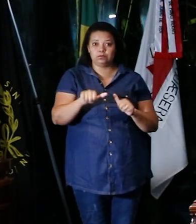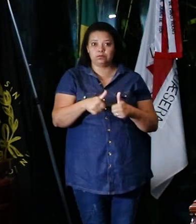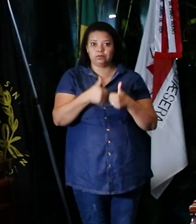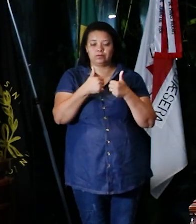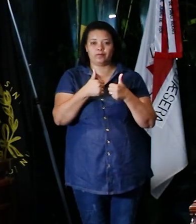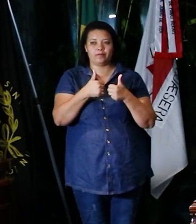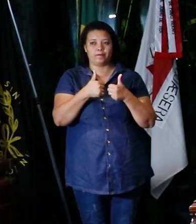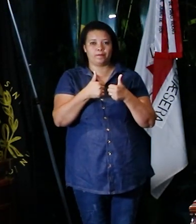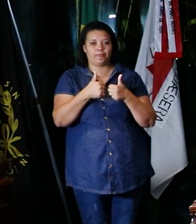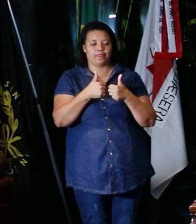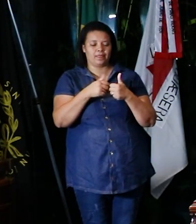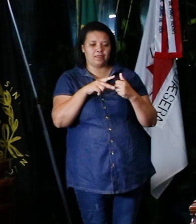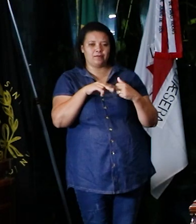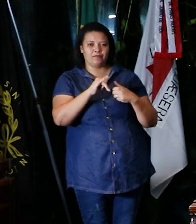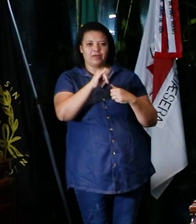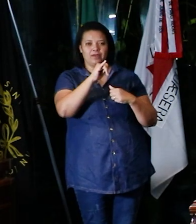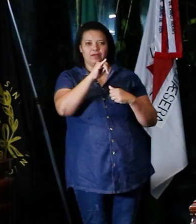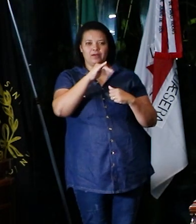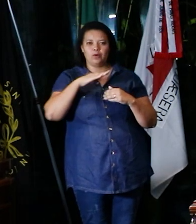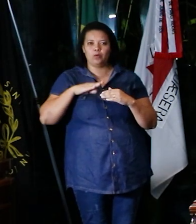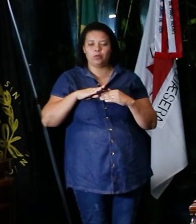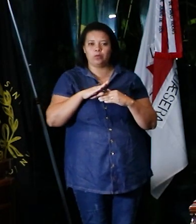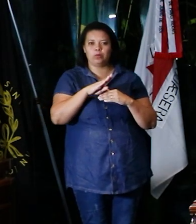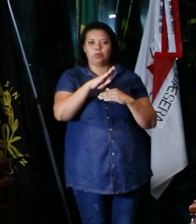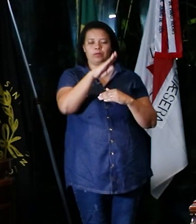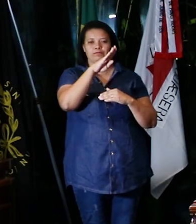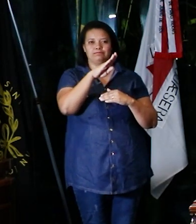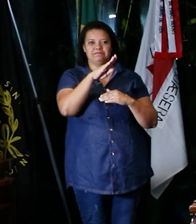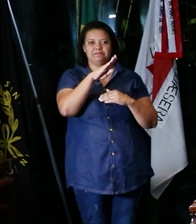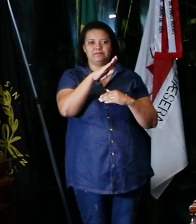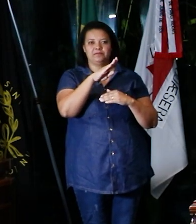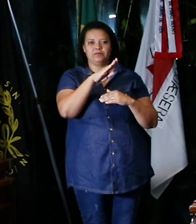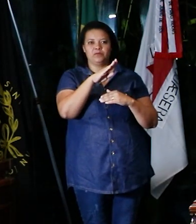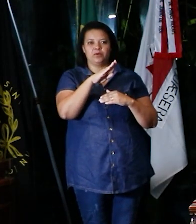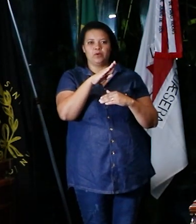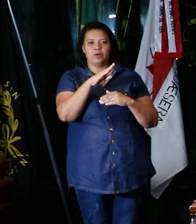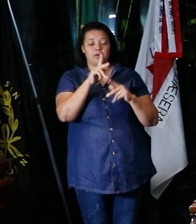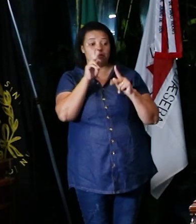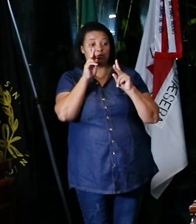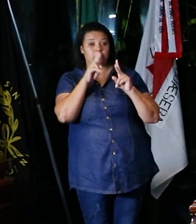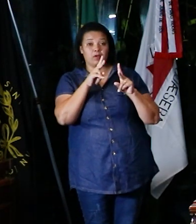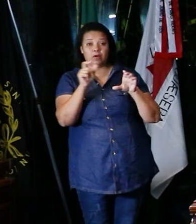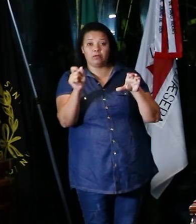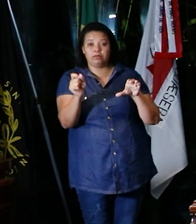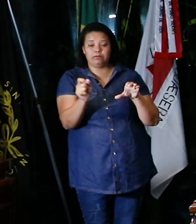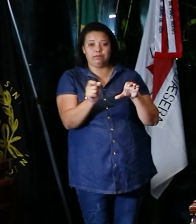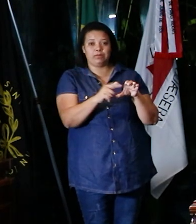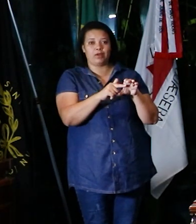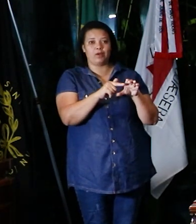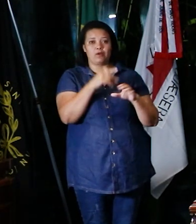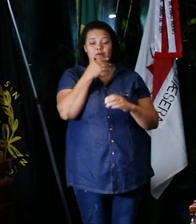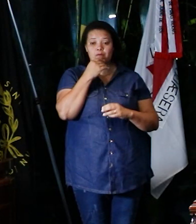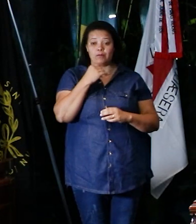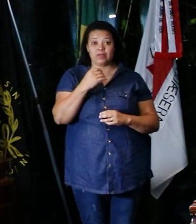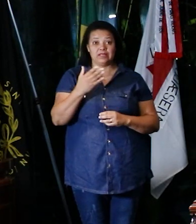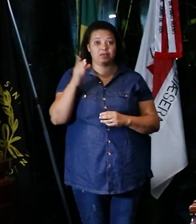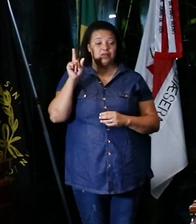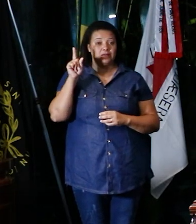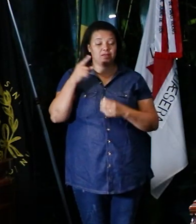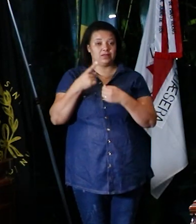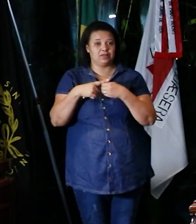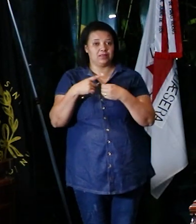Vai, voa, vara, quem viu, quem previu, gol! Menino de três